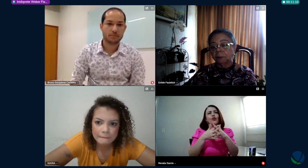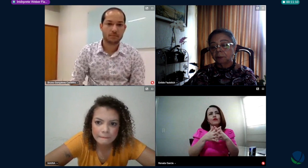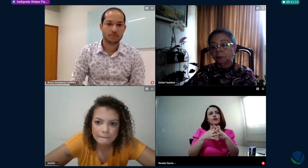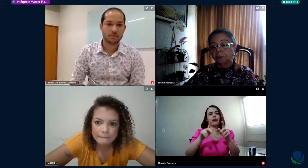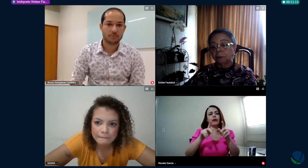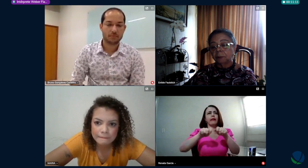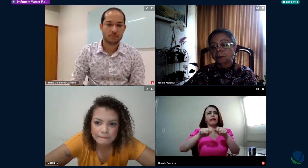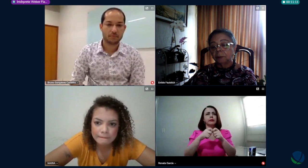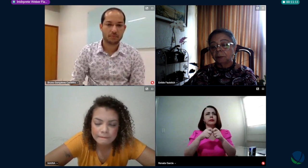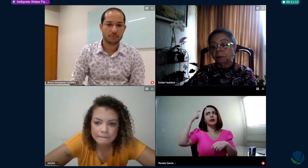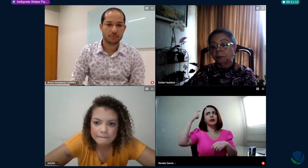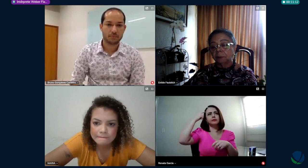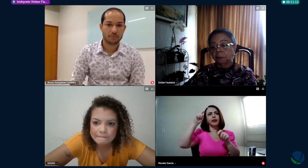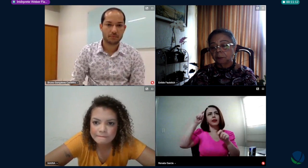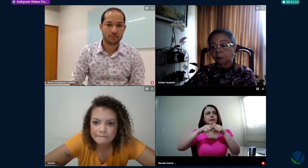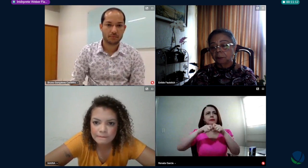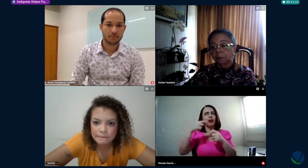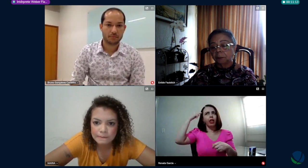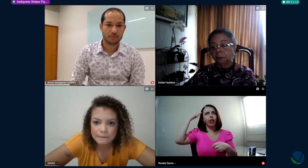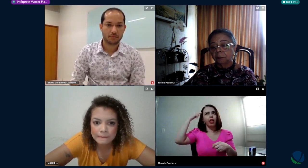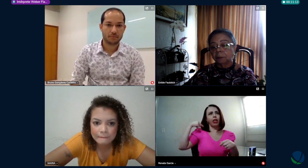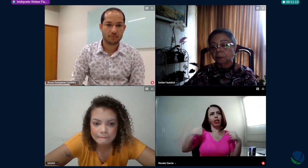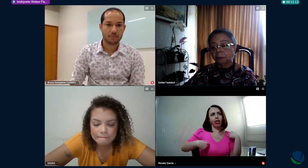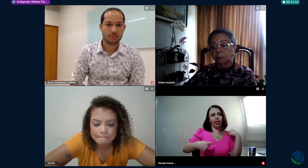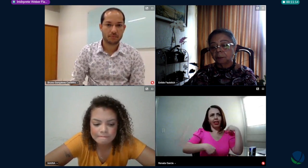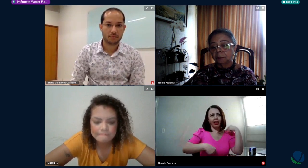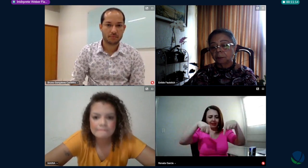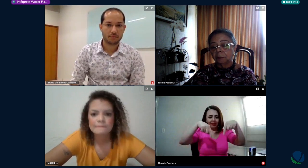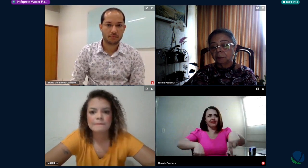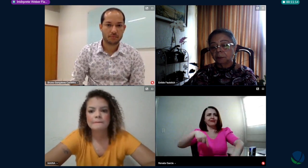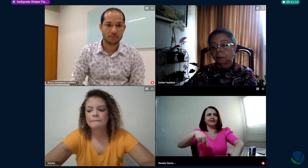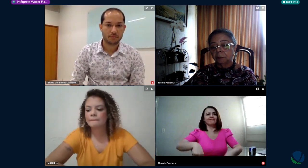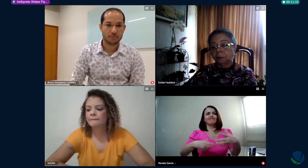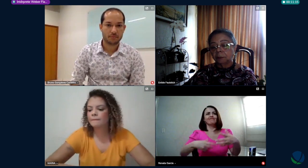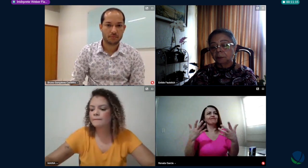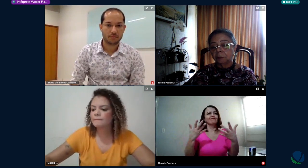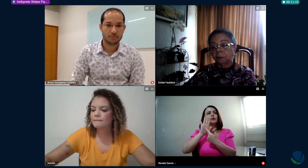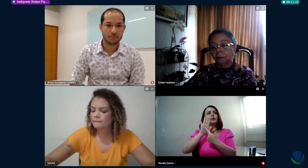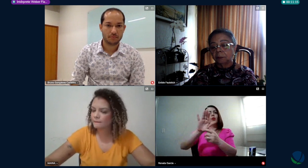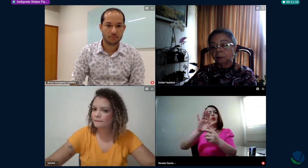é como se fosse, para não ficar confuso, para não ficar parecendo que é quebrar,